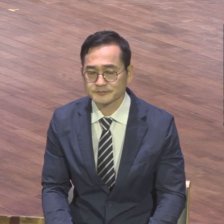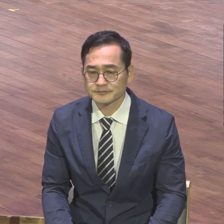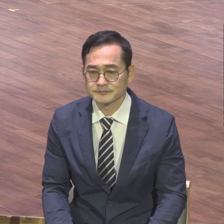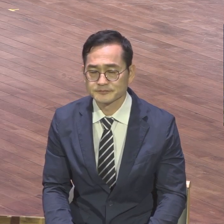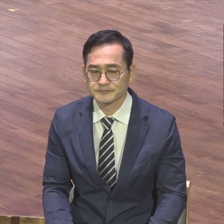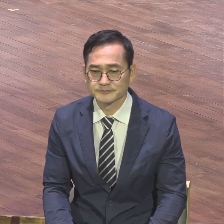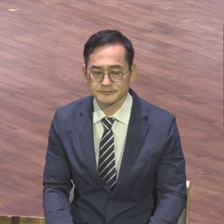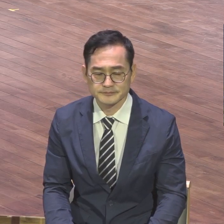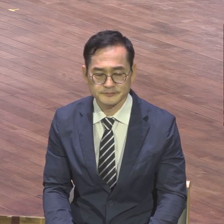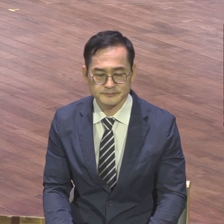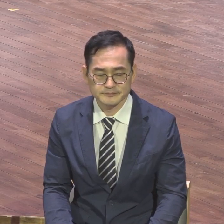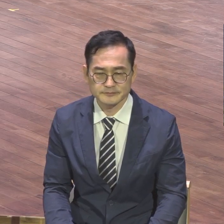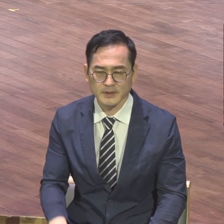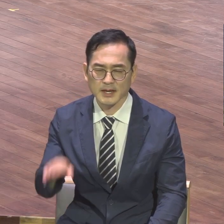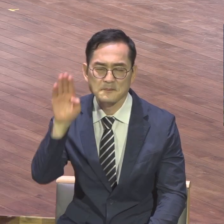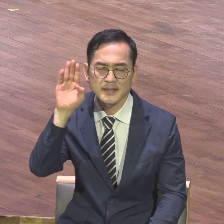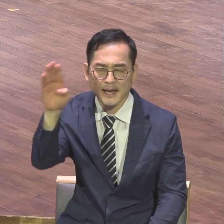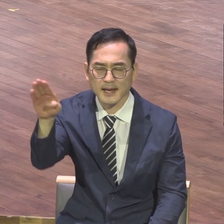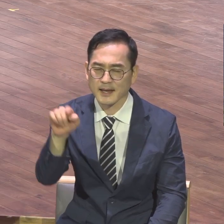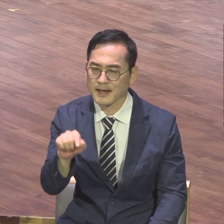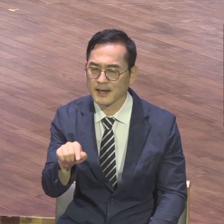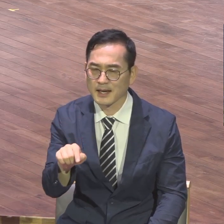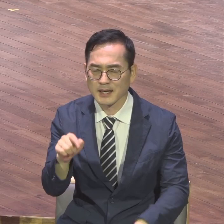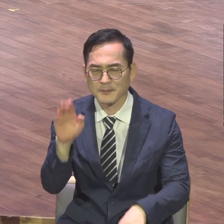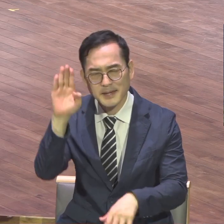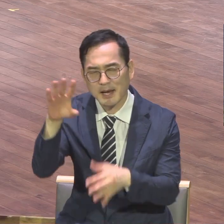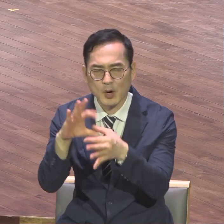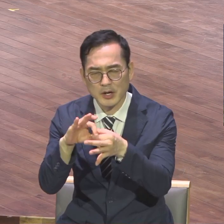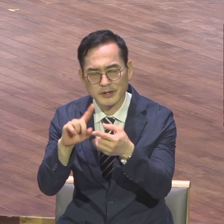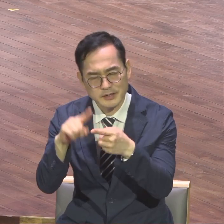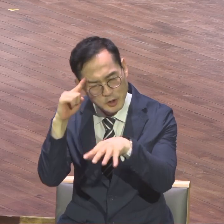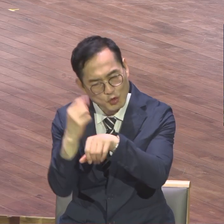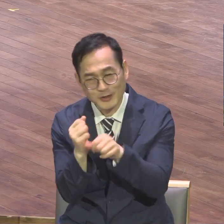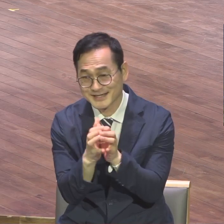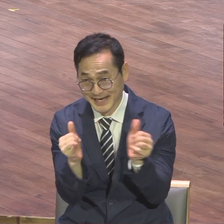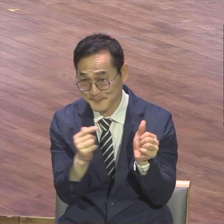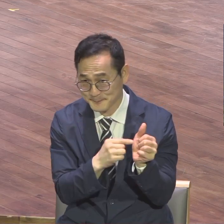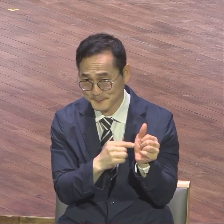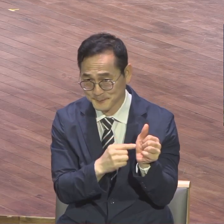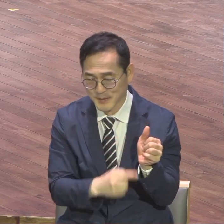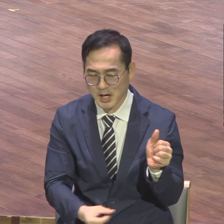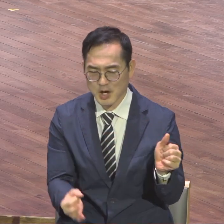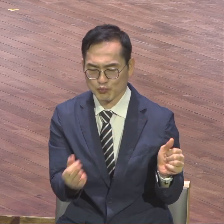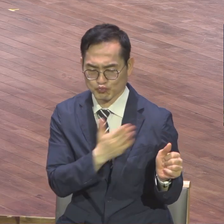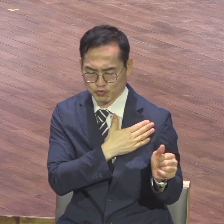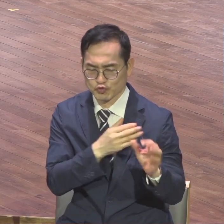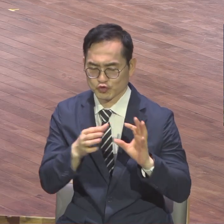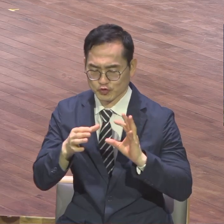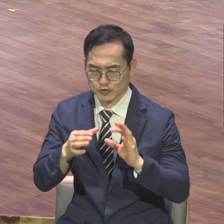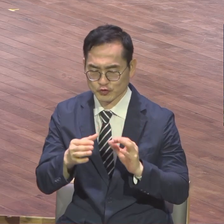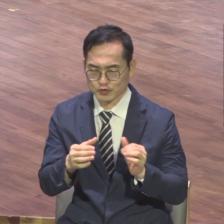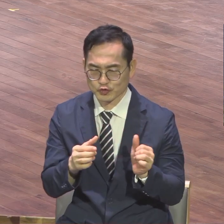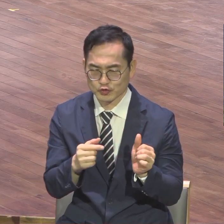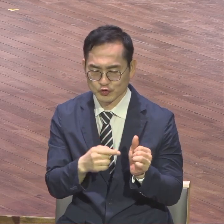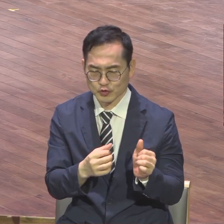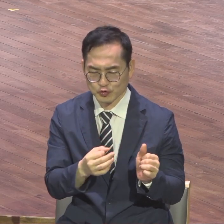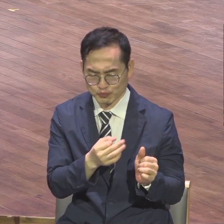미래학자 엘빈 토플러라는 분이 부의 미래에, 부의 미래라는